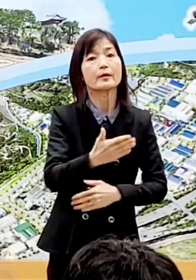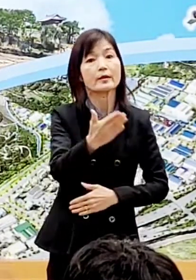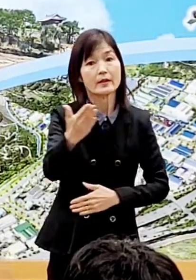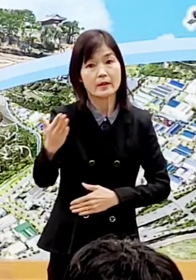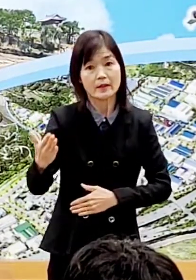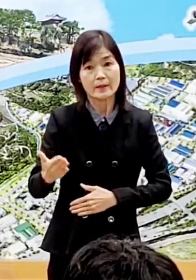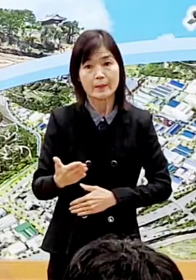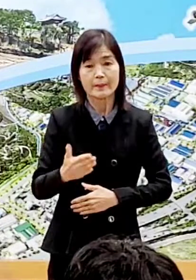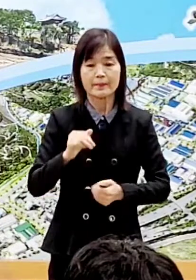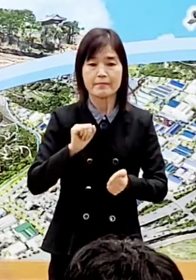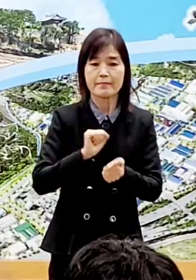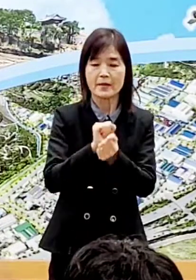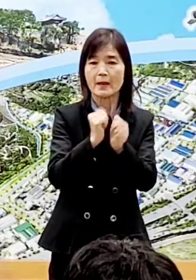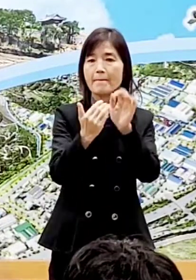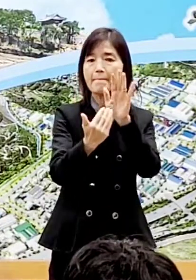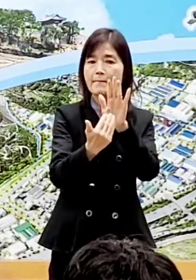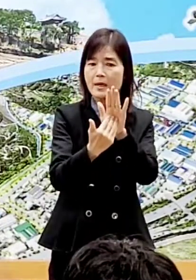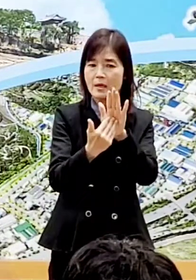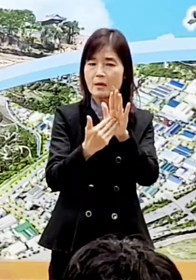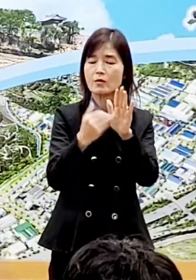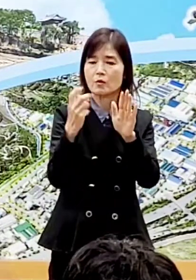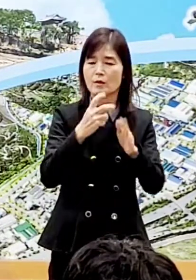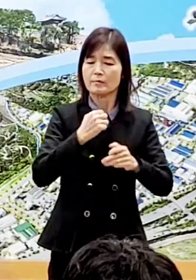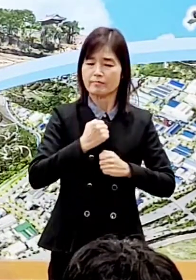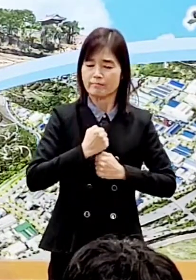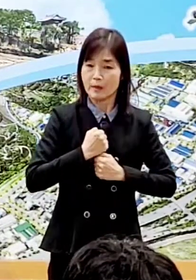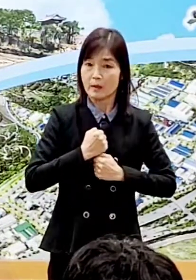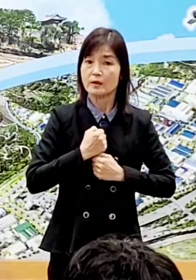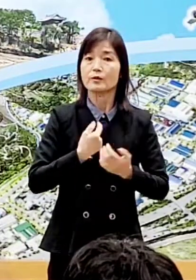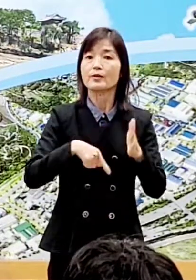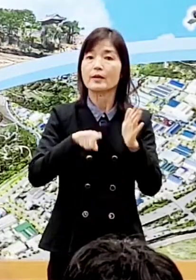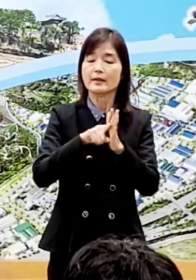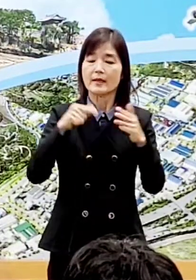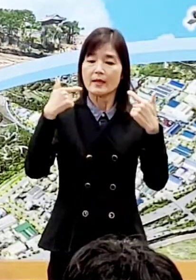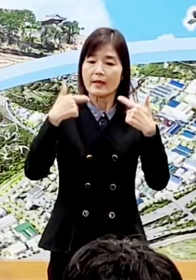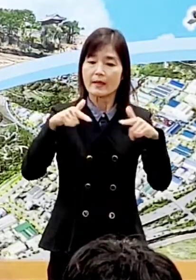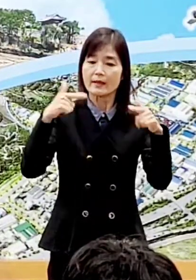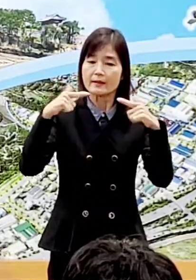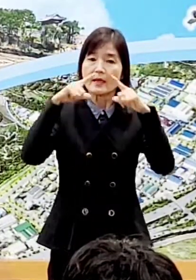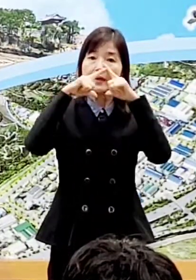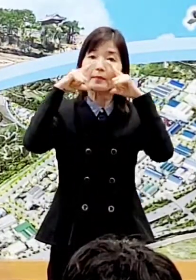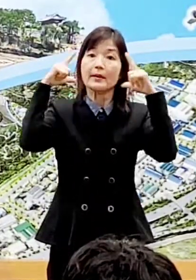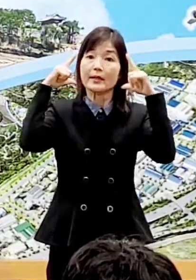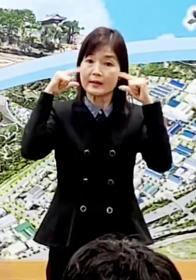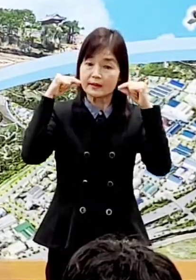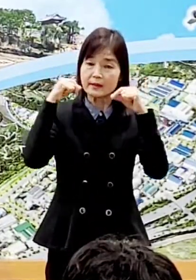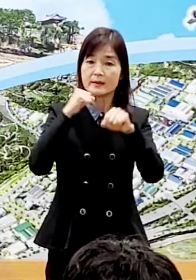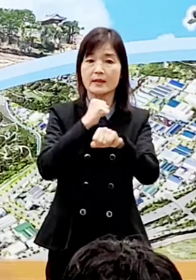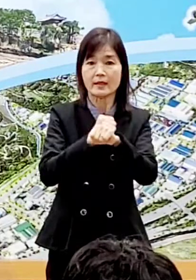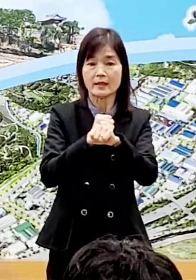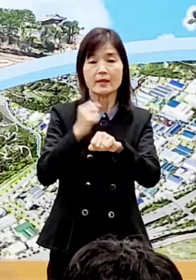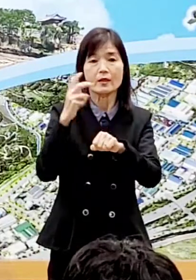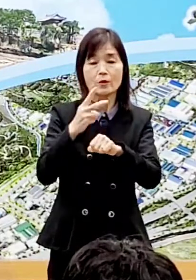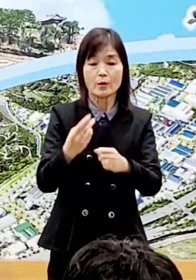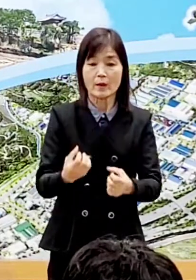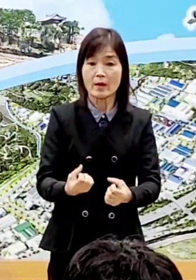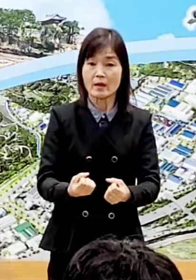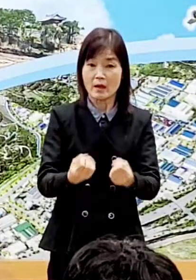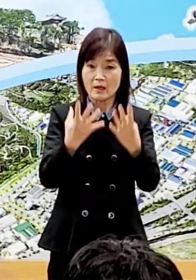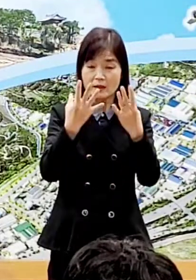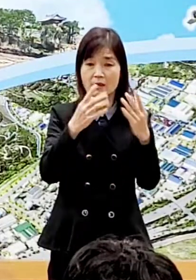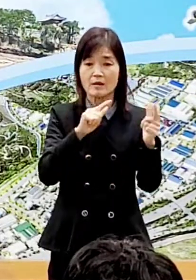시민들께서는 감염 추가 확산에 유의하여 항상 마스크를 착용하여 주시고 행사 모임 등